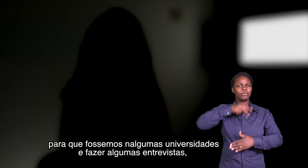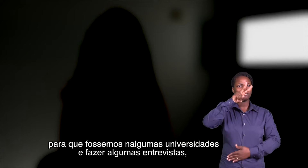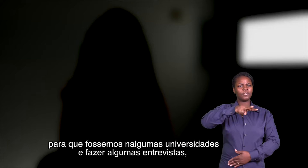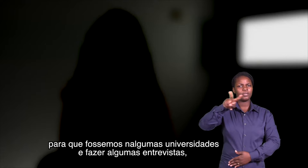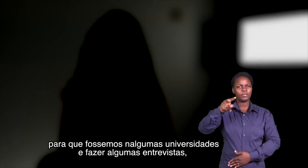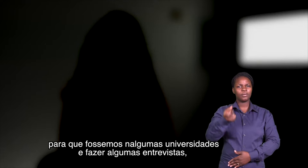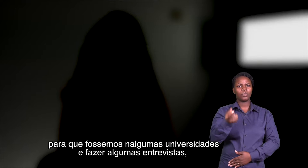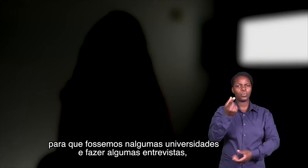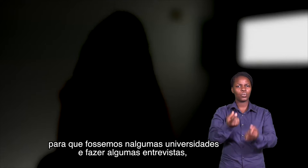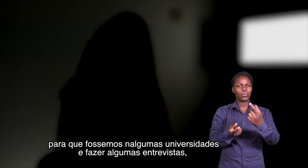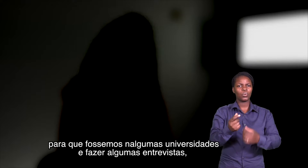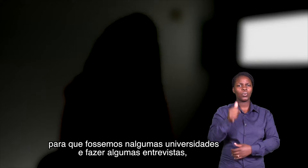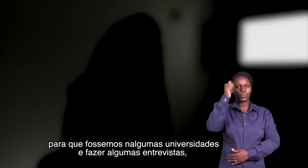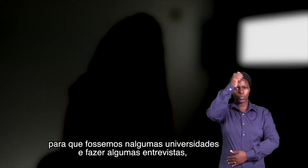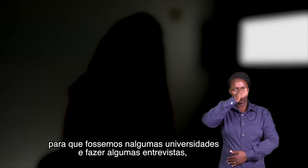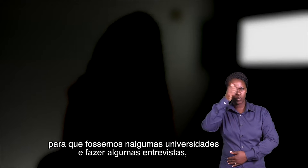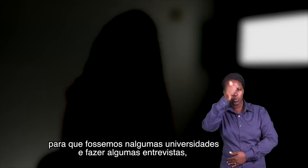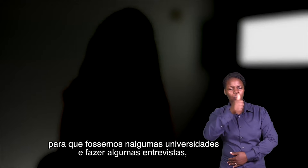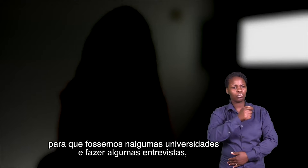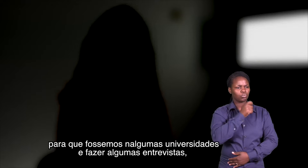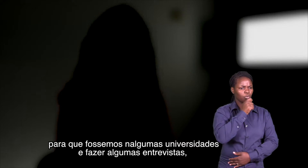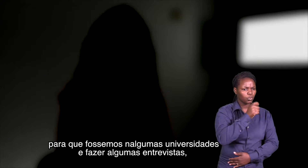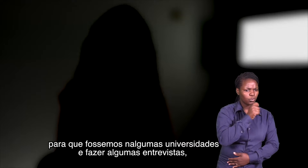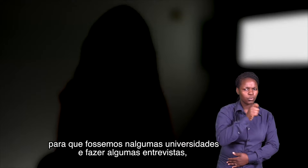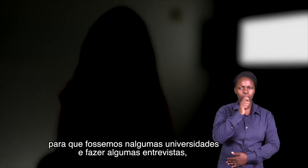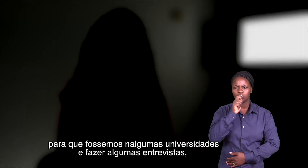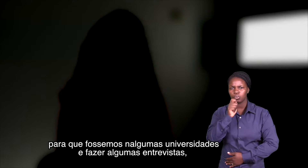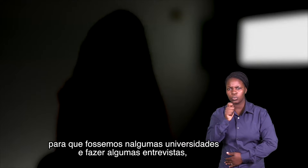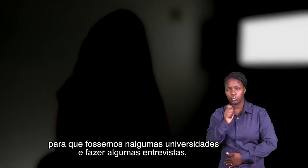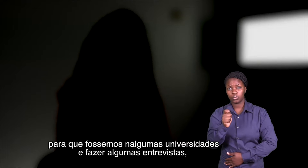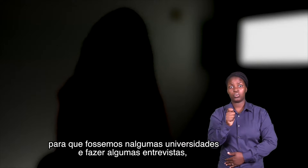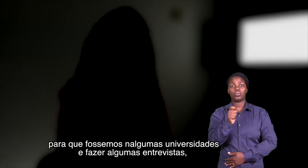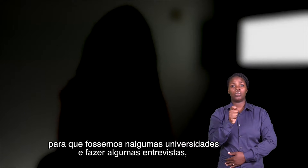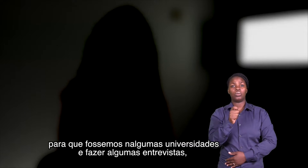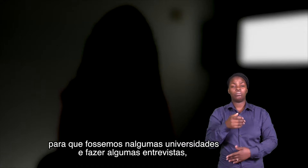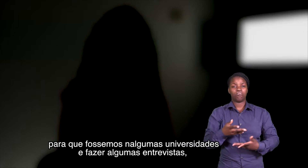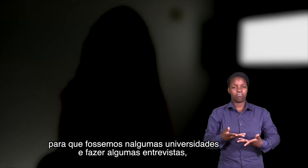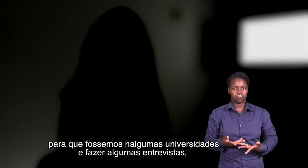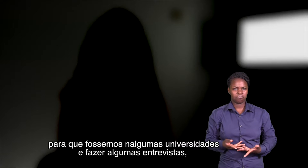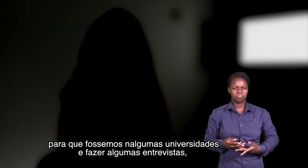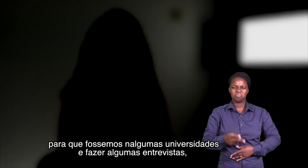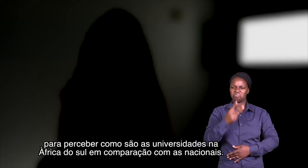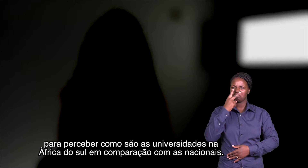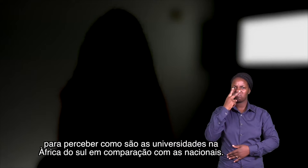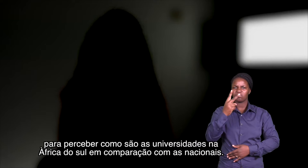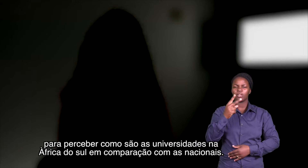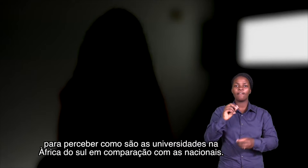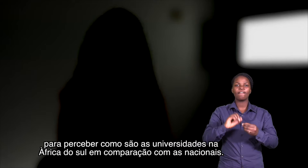que nós fôssemos em algumas universidades, então fazer algumas entrevistas, perceber como